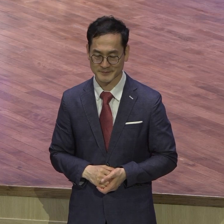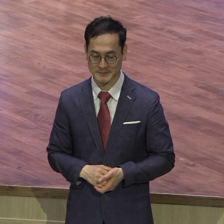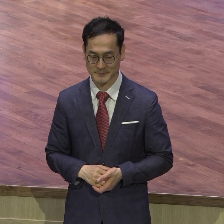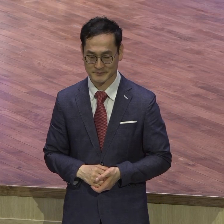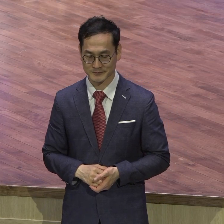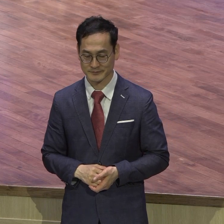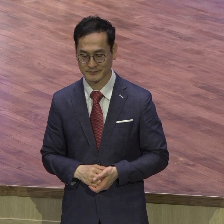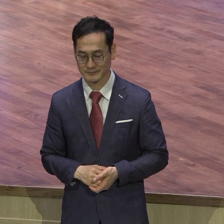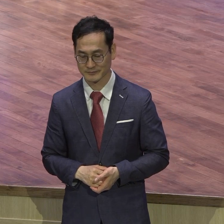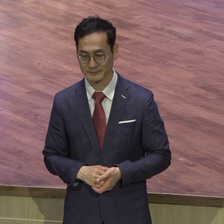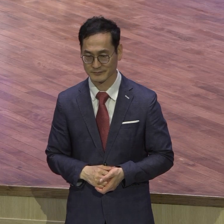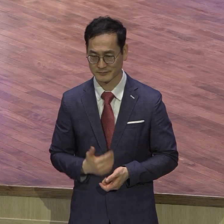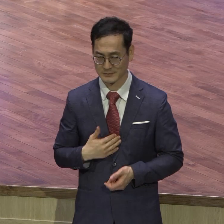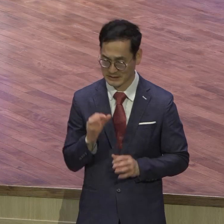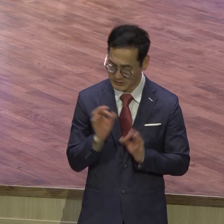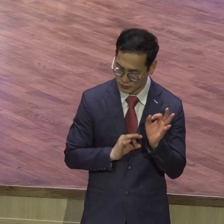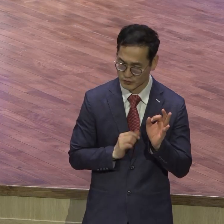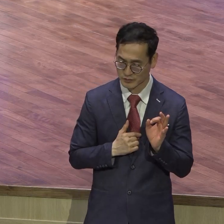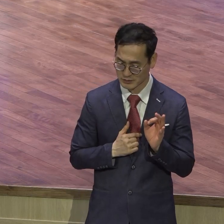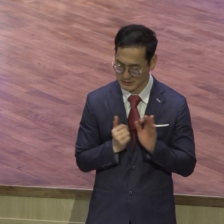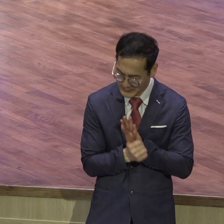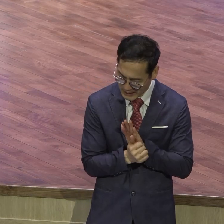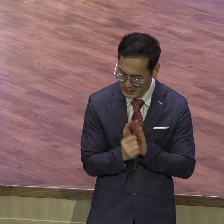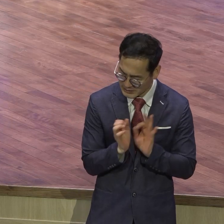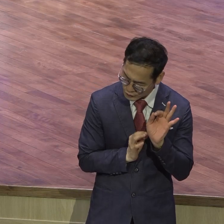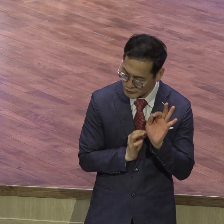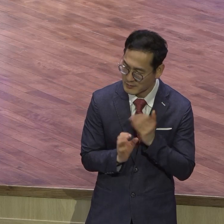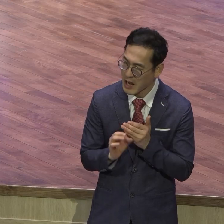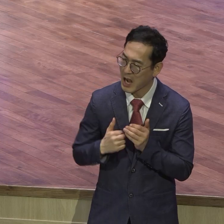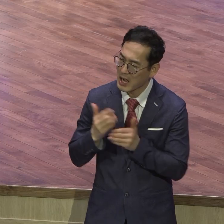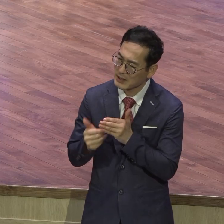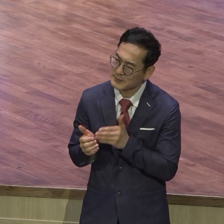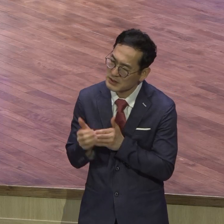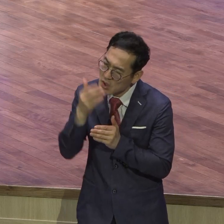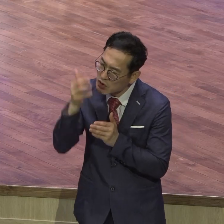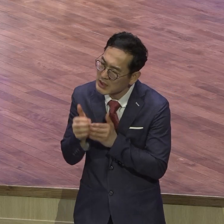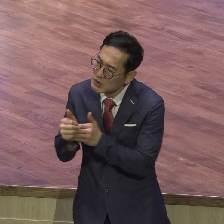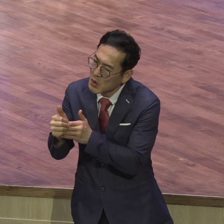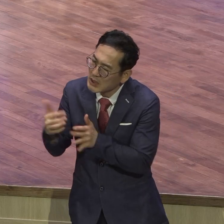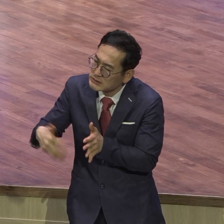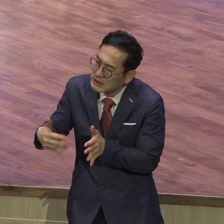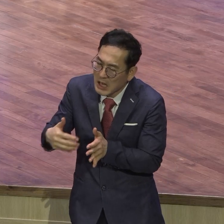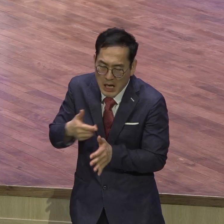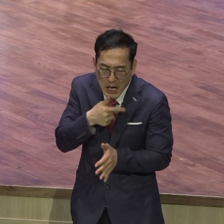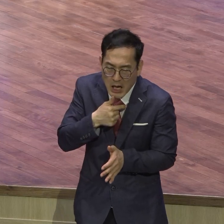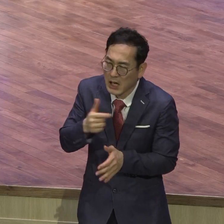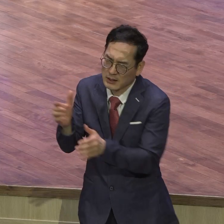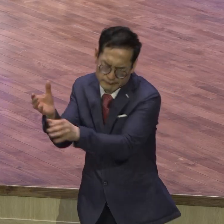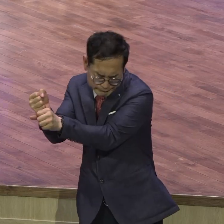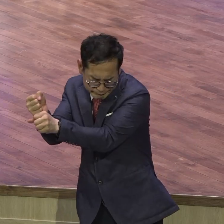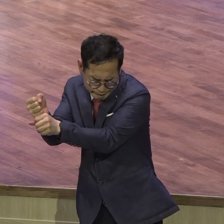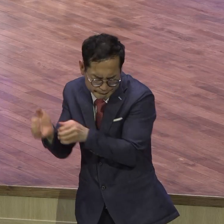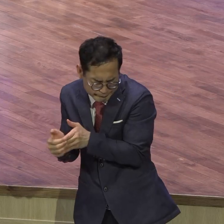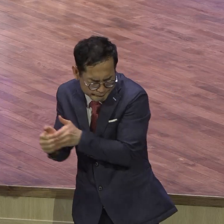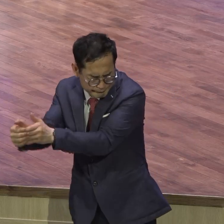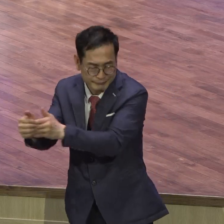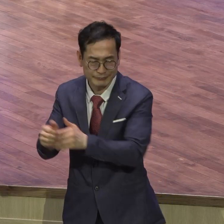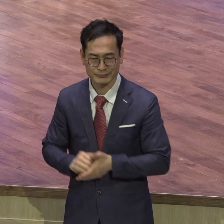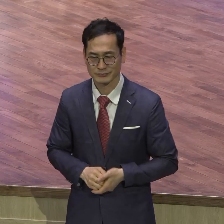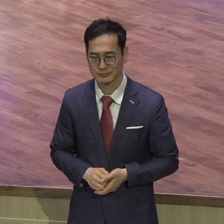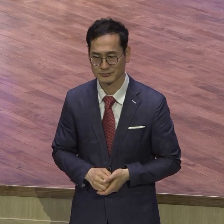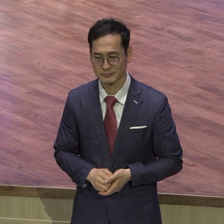내가 잘 못되거든 아 내가 인도를 못 받았구나 성의도 받아야지 그럼 끝나는 거예요 그걸 가지고 저 사람